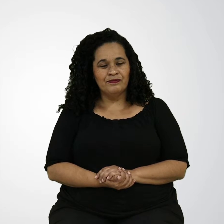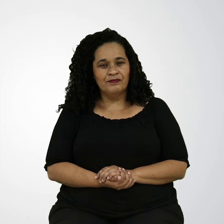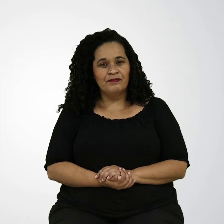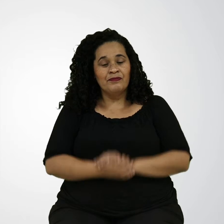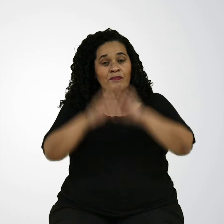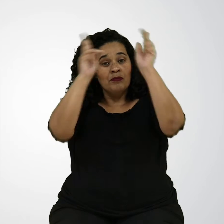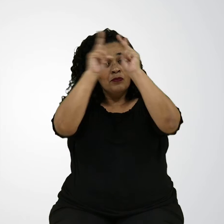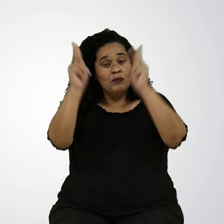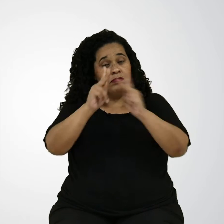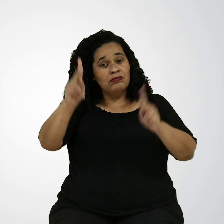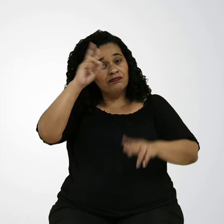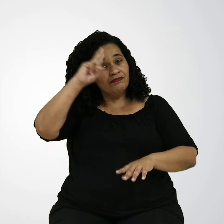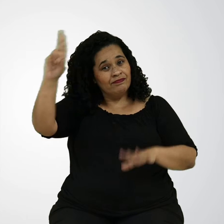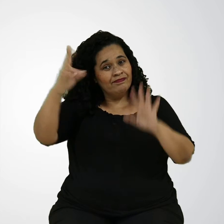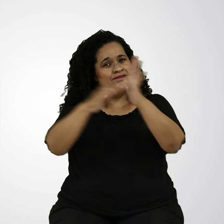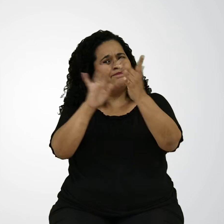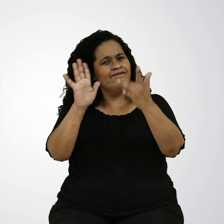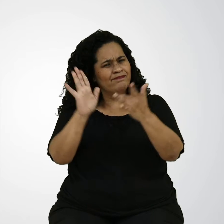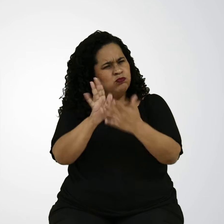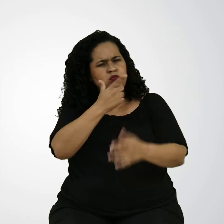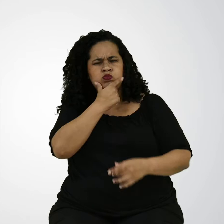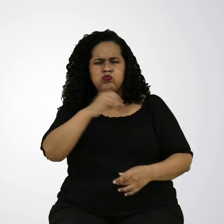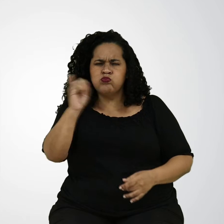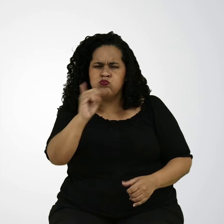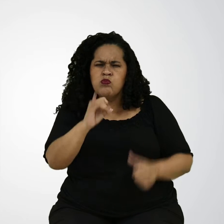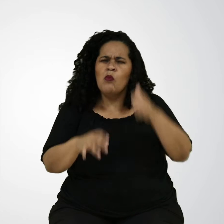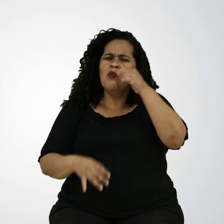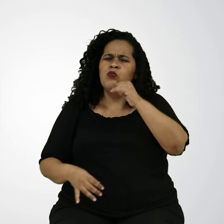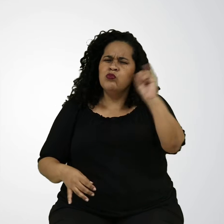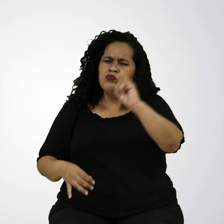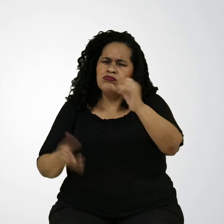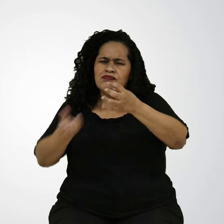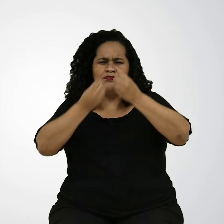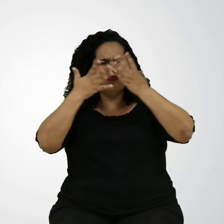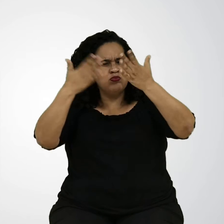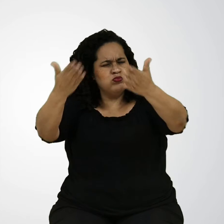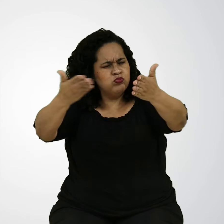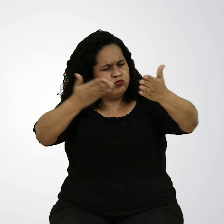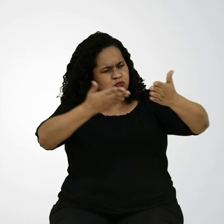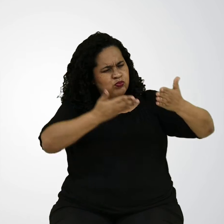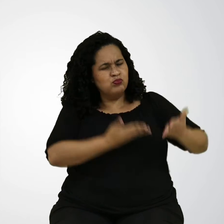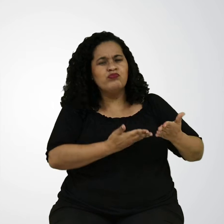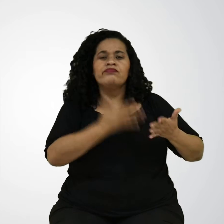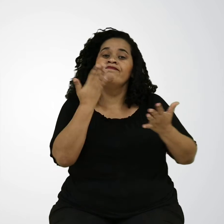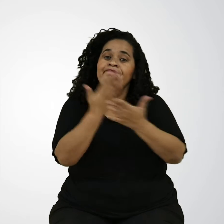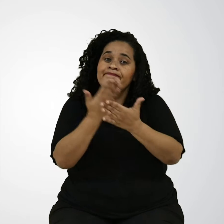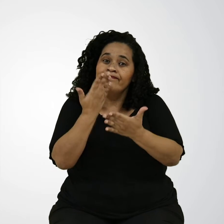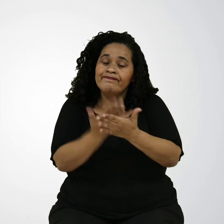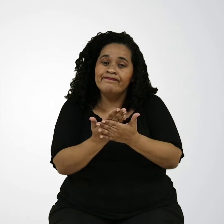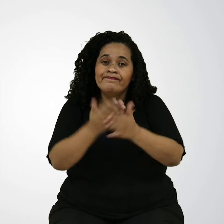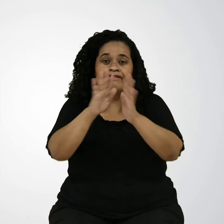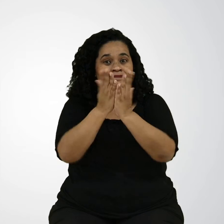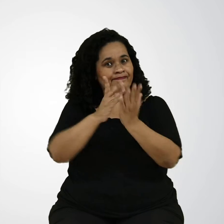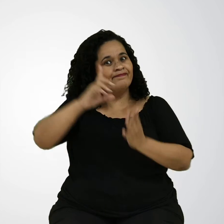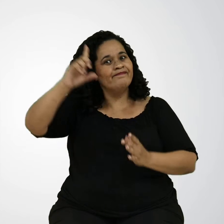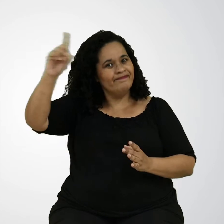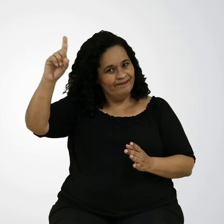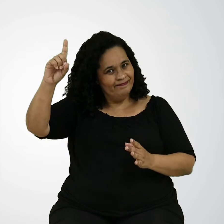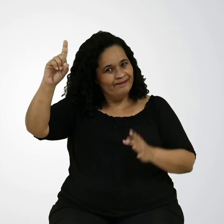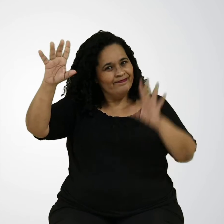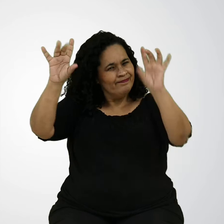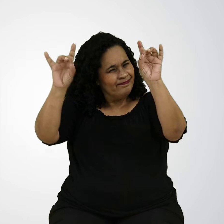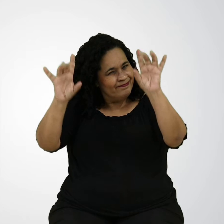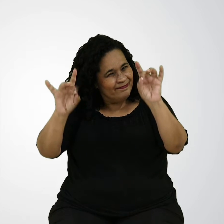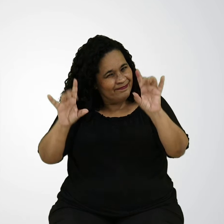A paz do Senhor Jesus, meu irmão, minha irmã, sejam todos muito bem-vindos a mais um estudo da nossa lição bíblica. Eu sou o